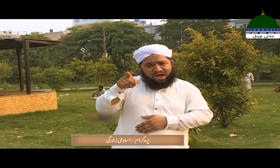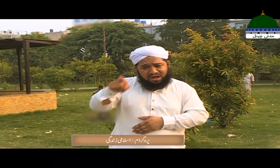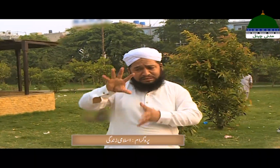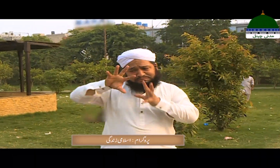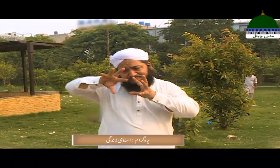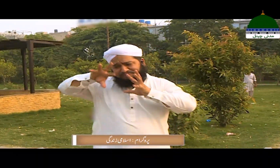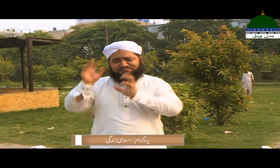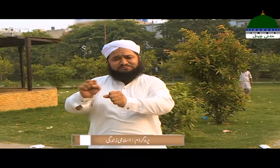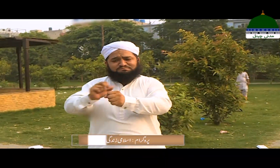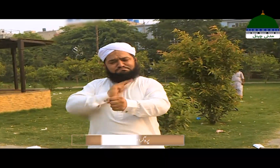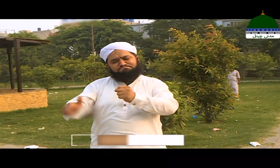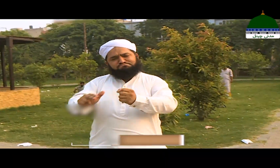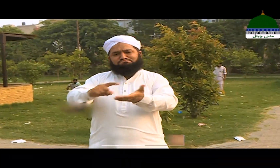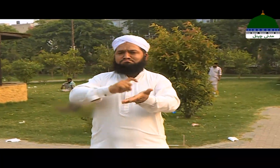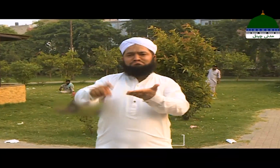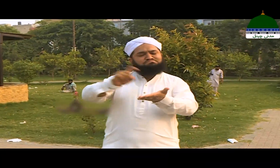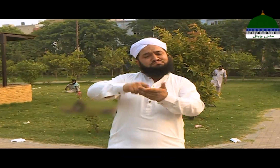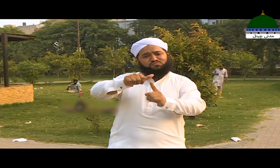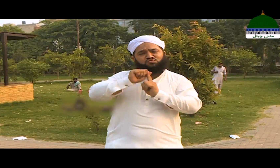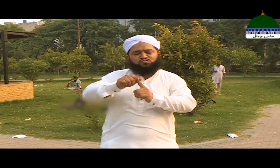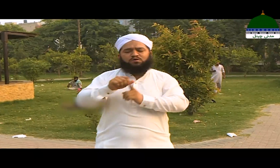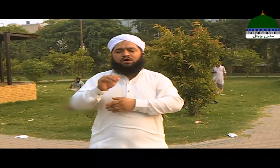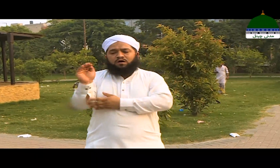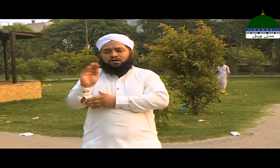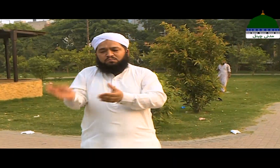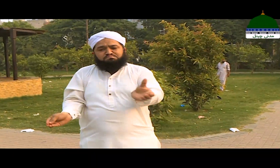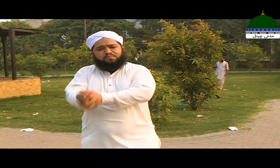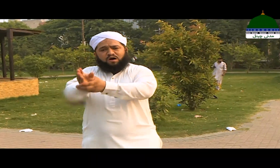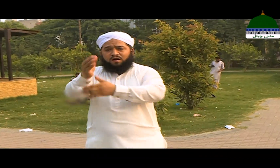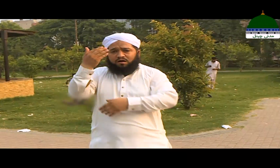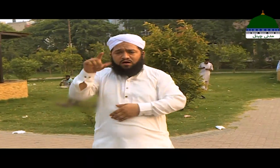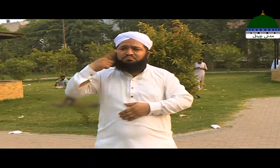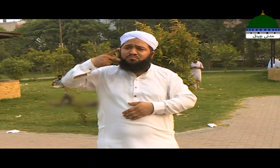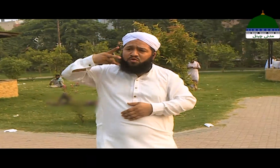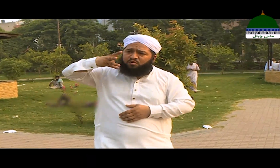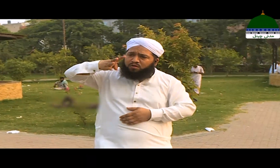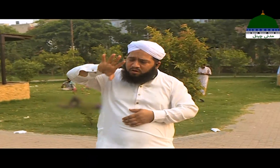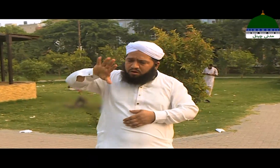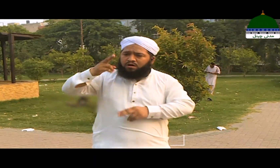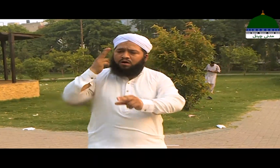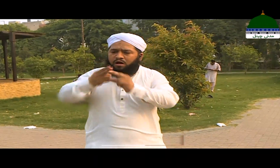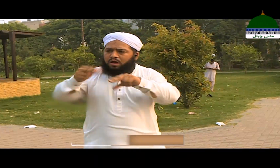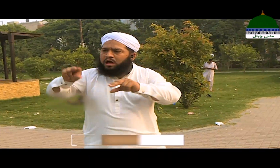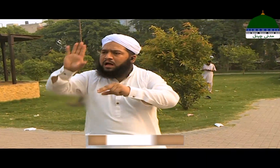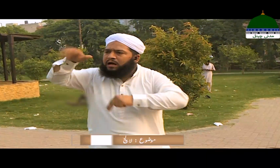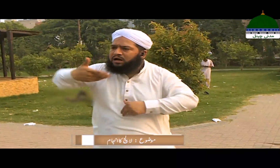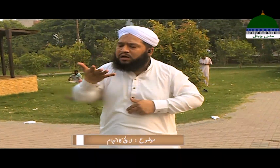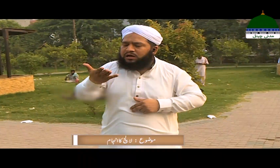کو فوراً قتل کر دیا جائے۔ سانپ کچھ دنوں تک غائب رہا جس کی وجہ سے انہیں سونے کا انڈا نہ مل سکا۔ جب